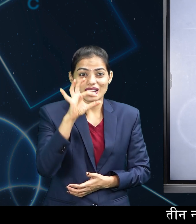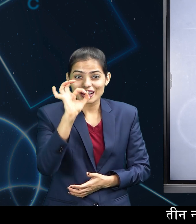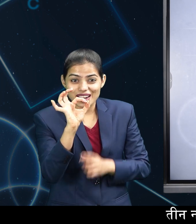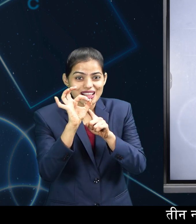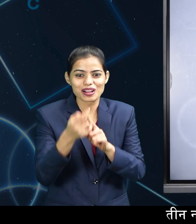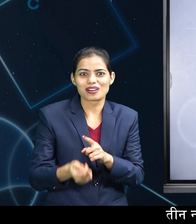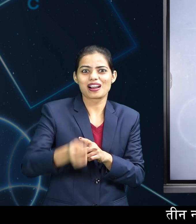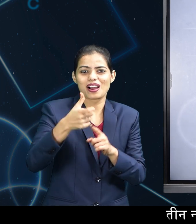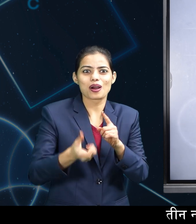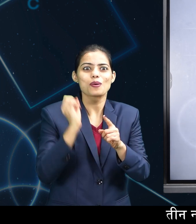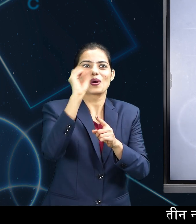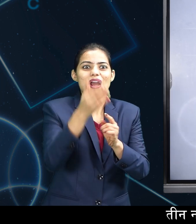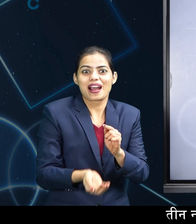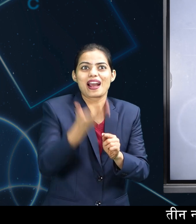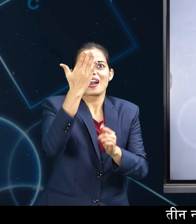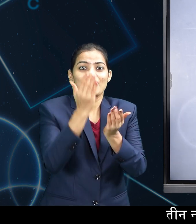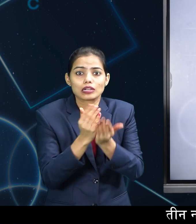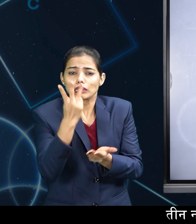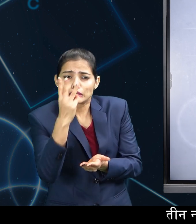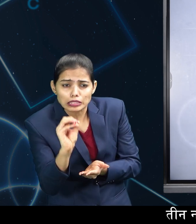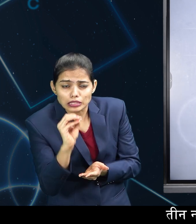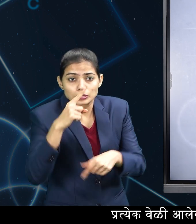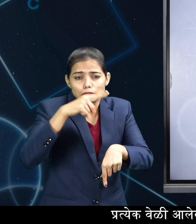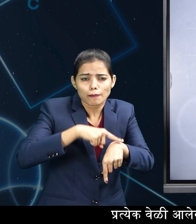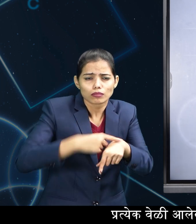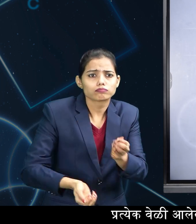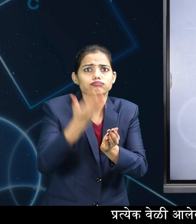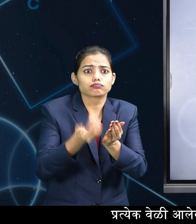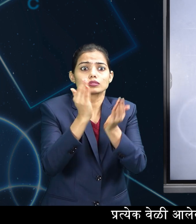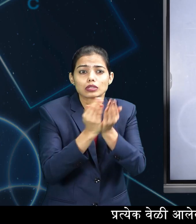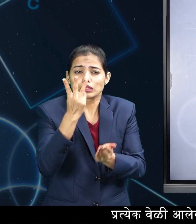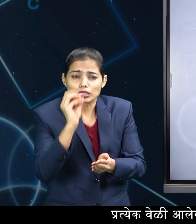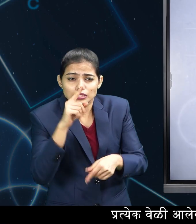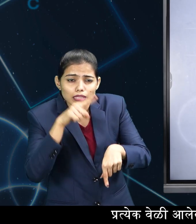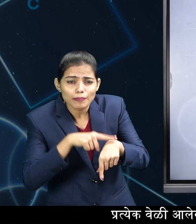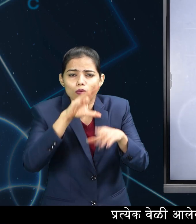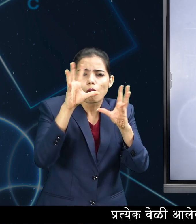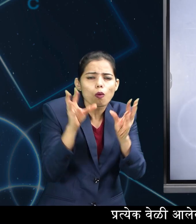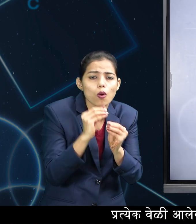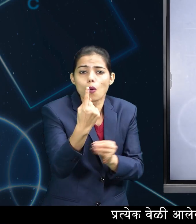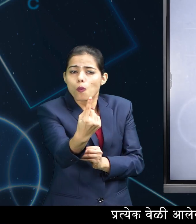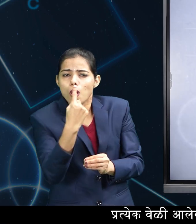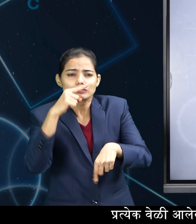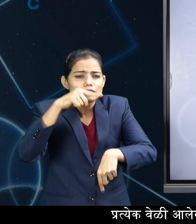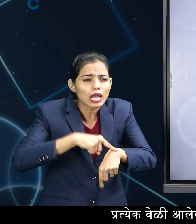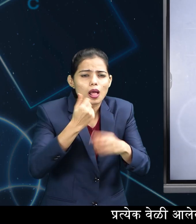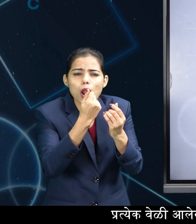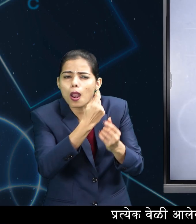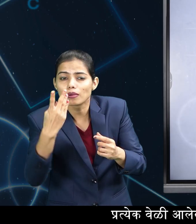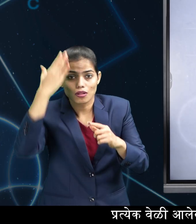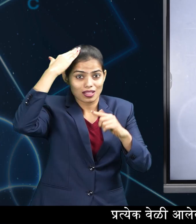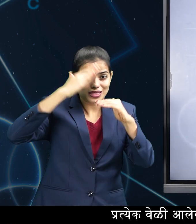3 नाणी एकत्र 30 वेळा उचलण्यात आली. प्रत्येक वेळी आलेल्या प्रमुख संख्येची नोंद खालीलप्रमाणे केली